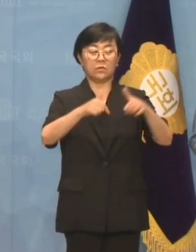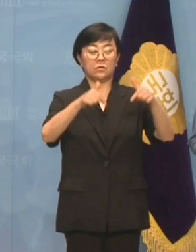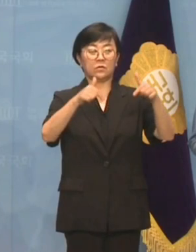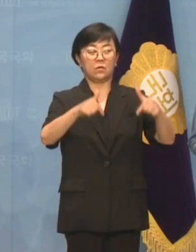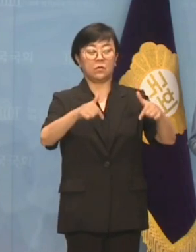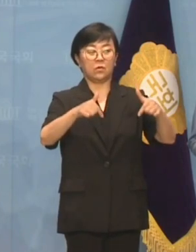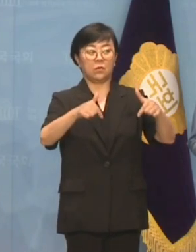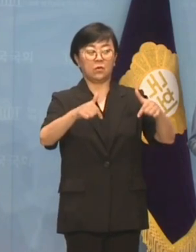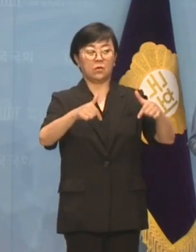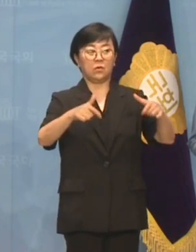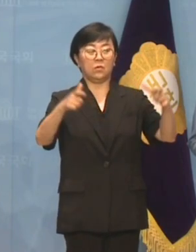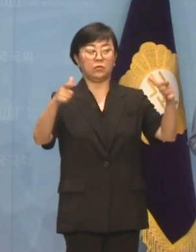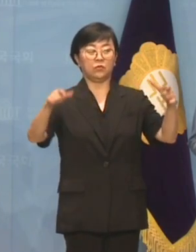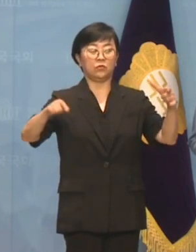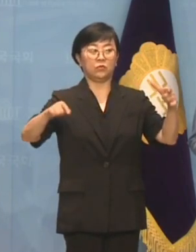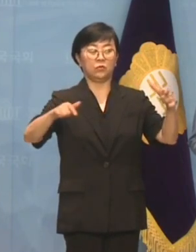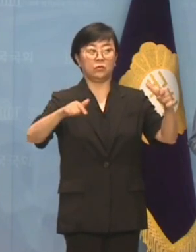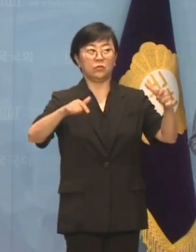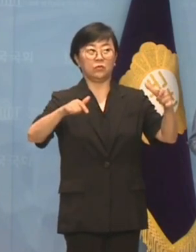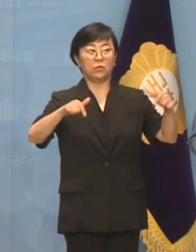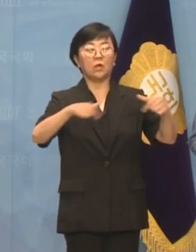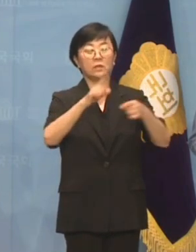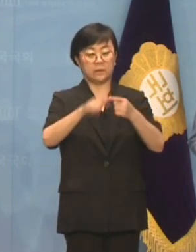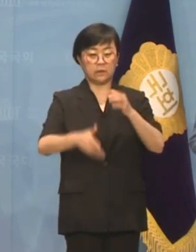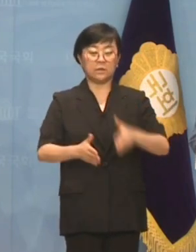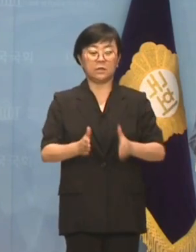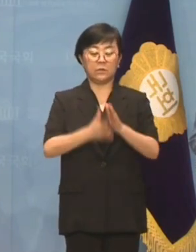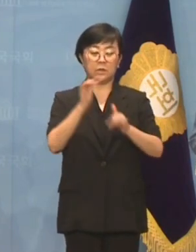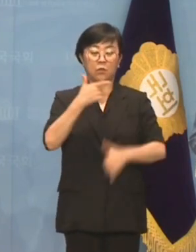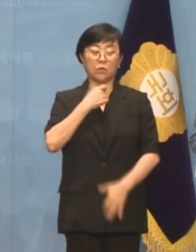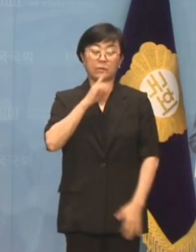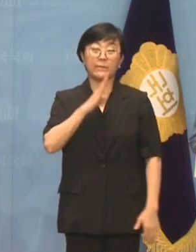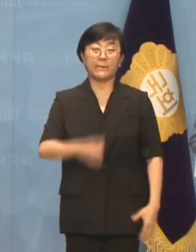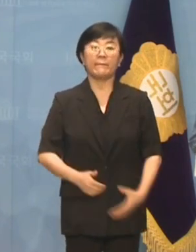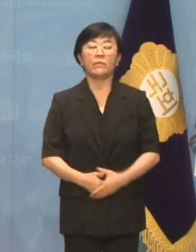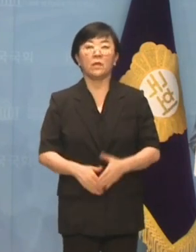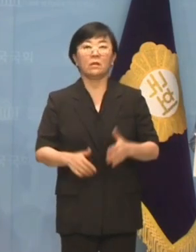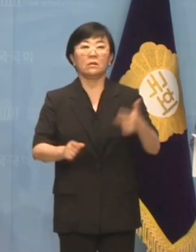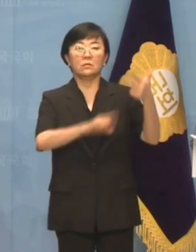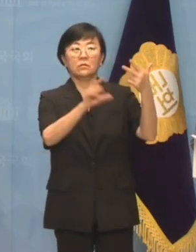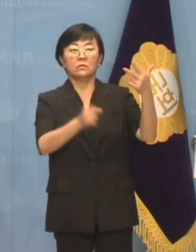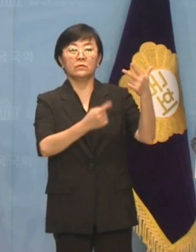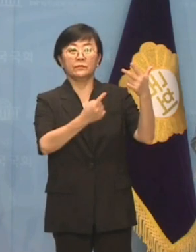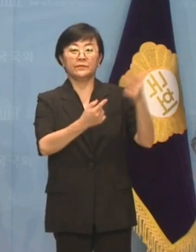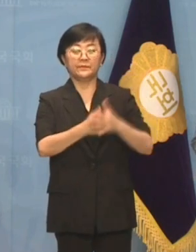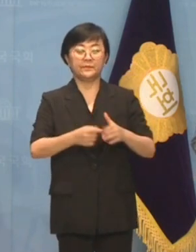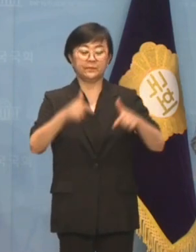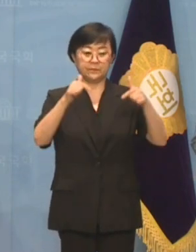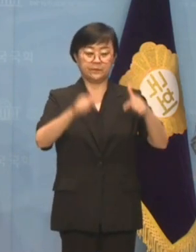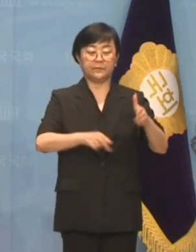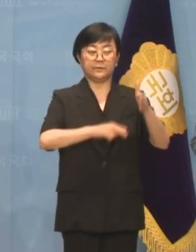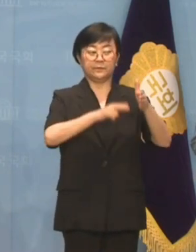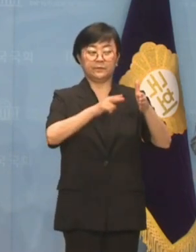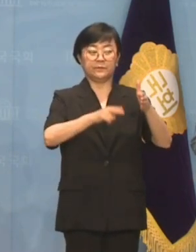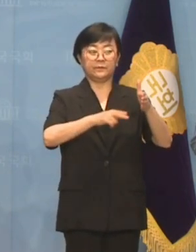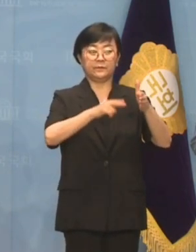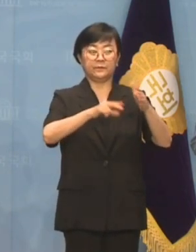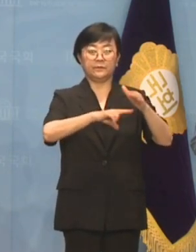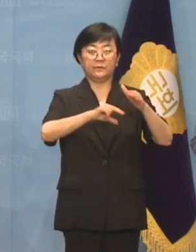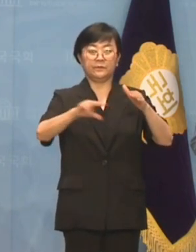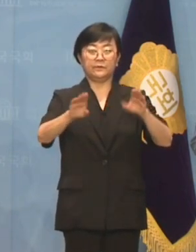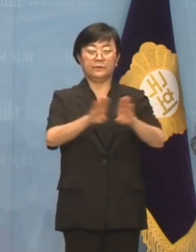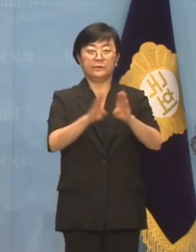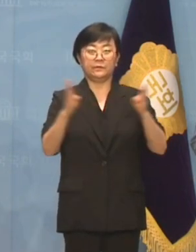서부권 시민들에게는 오랜 숙원이었습니다. 따라서 7월 1일은 서해선 소사대곡